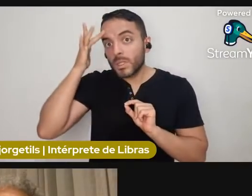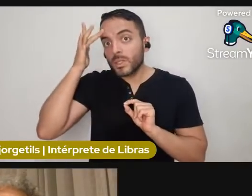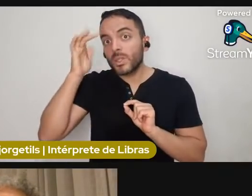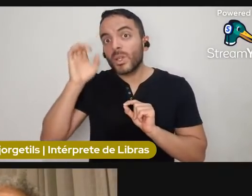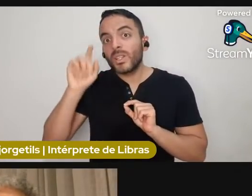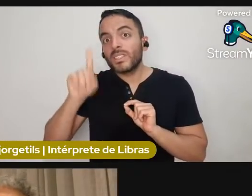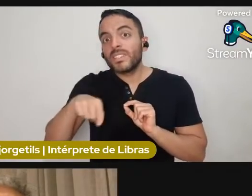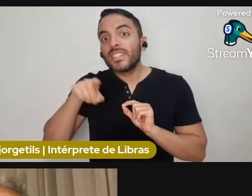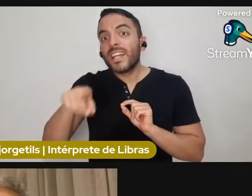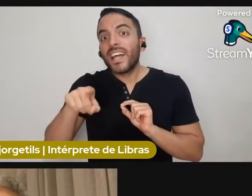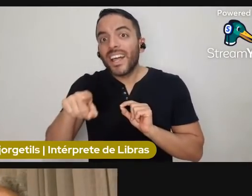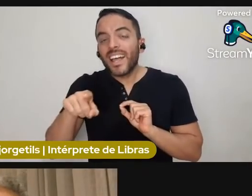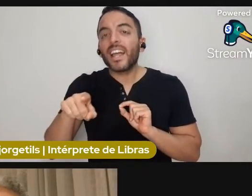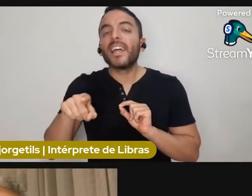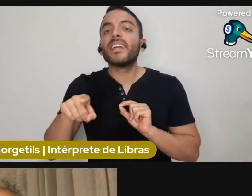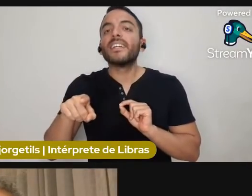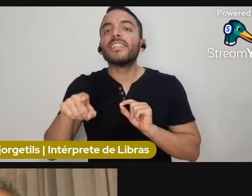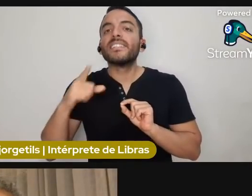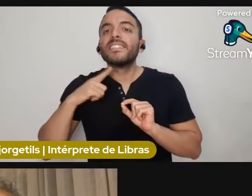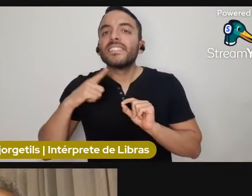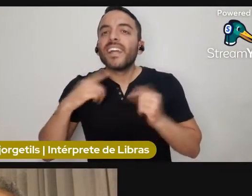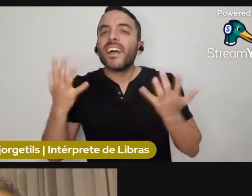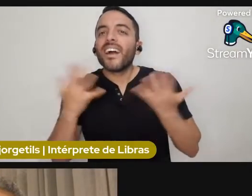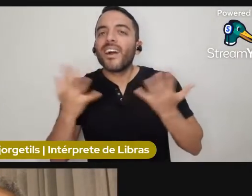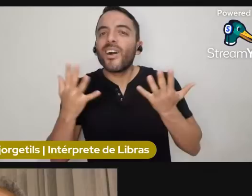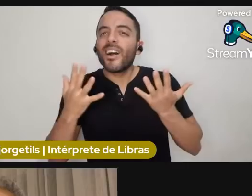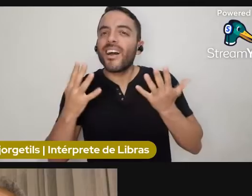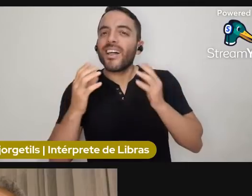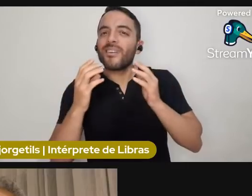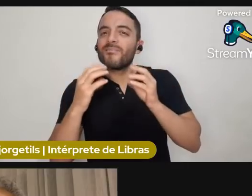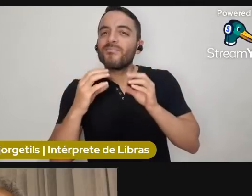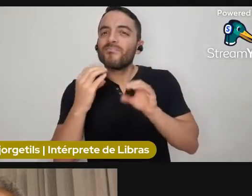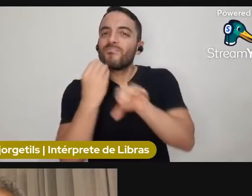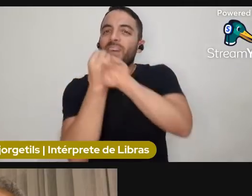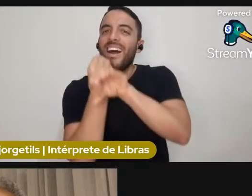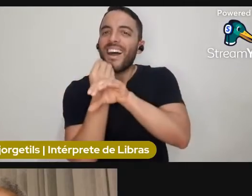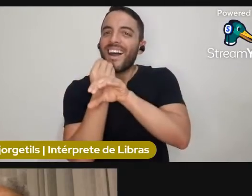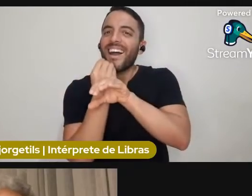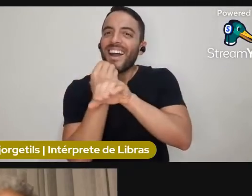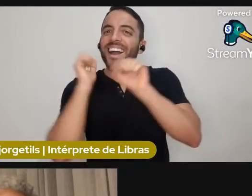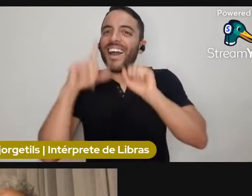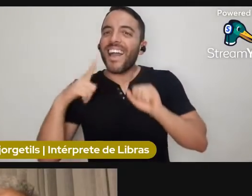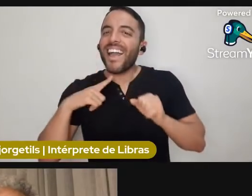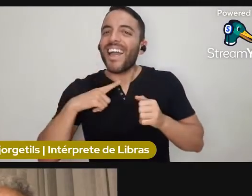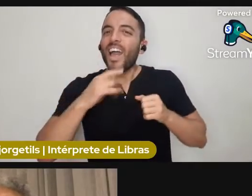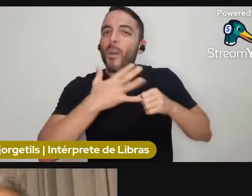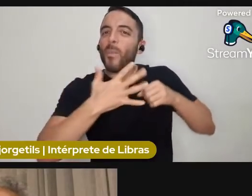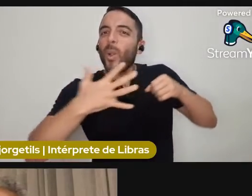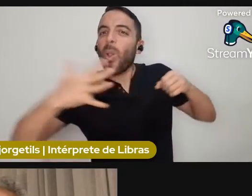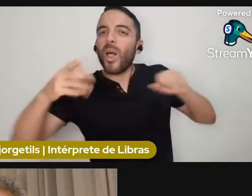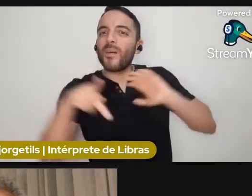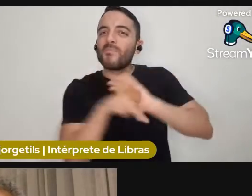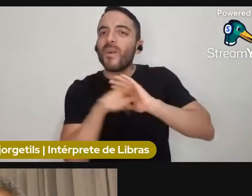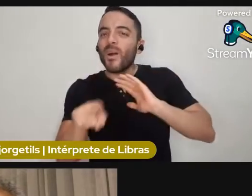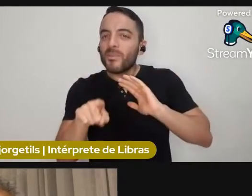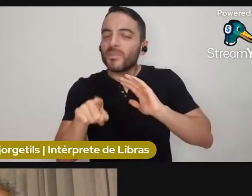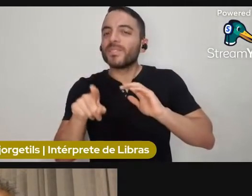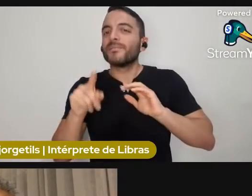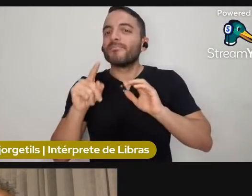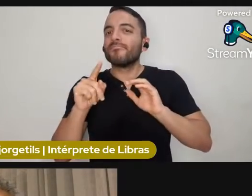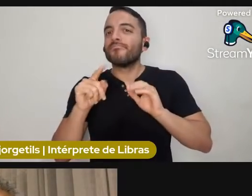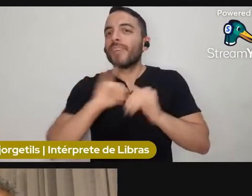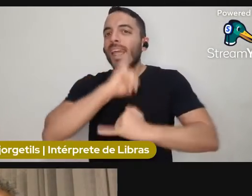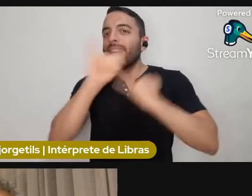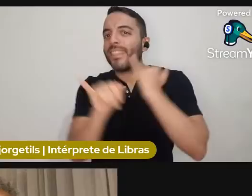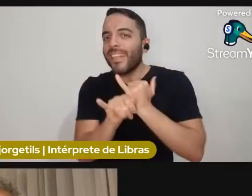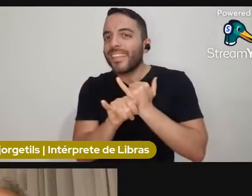desse tremular hertziano, das ondas hertzianas e tantas outras formas de ondas, enfim, que